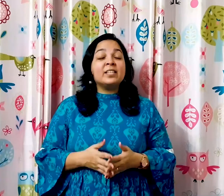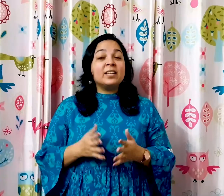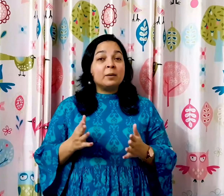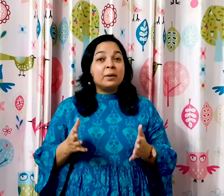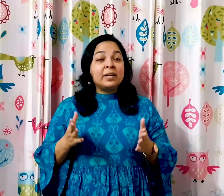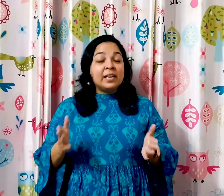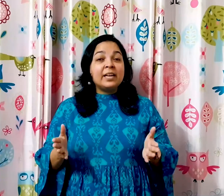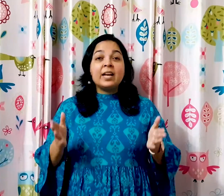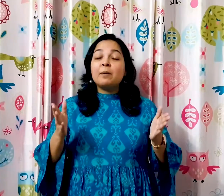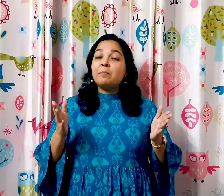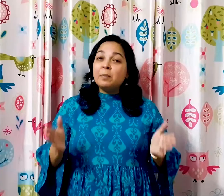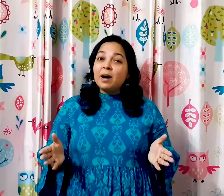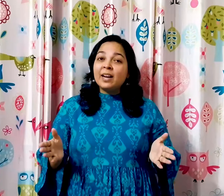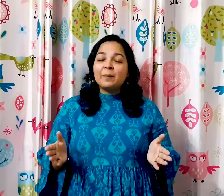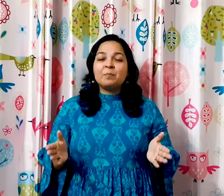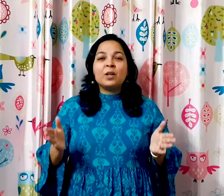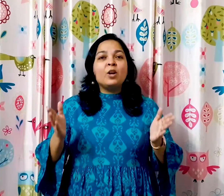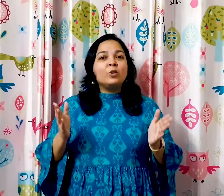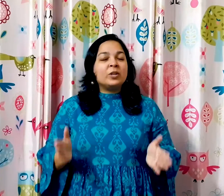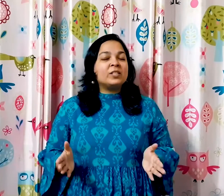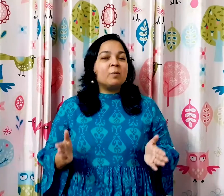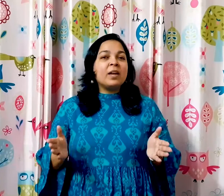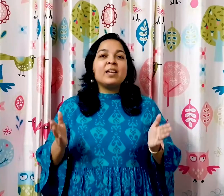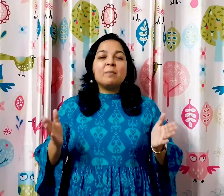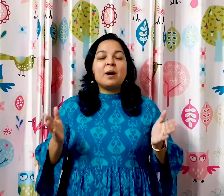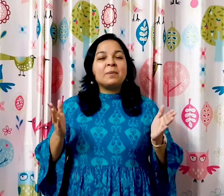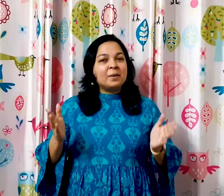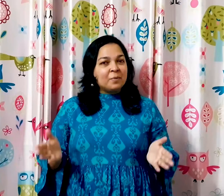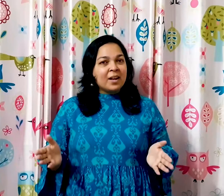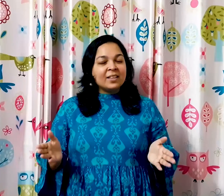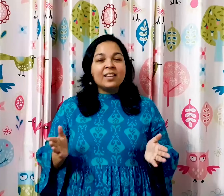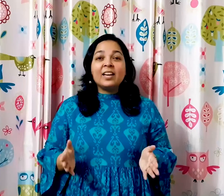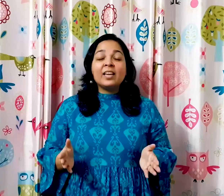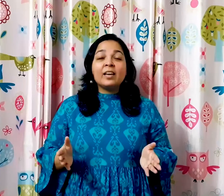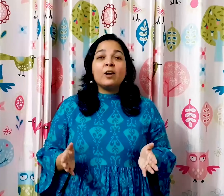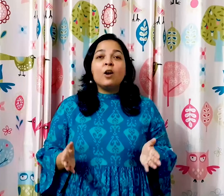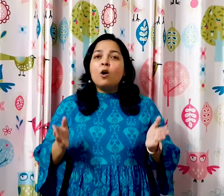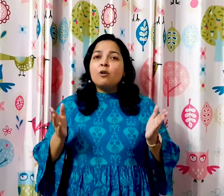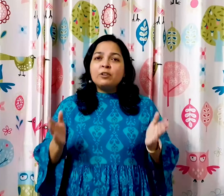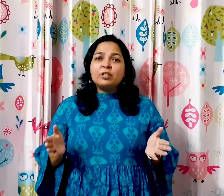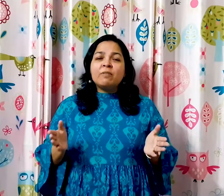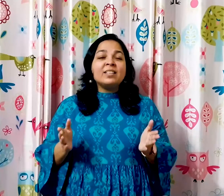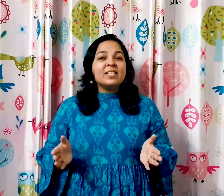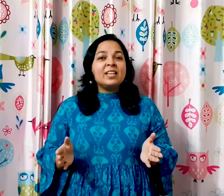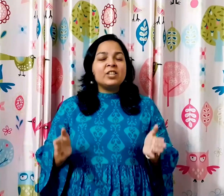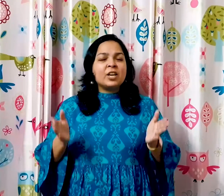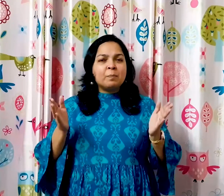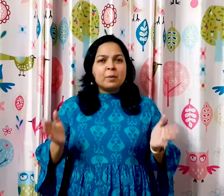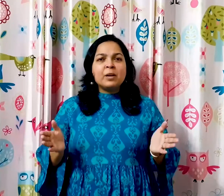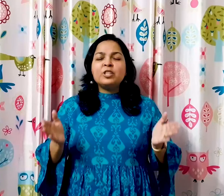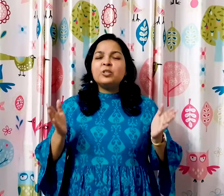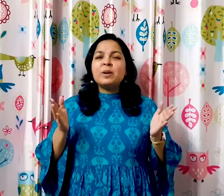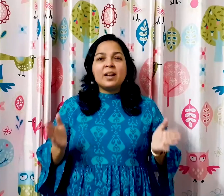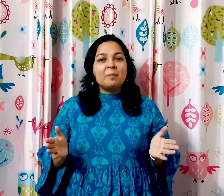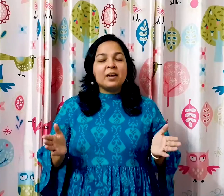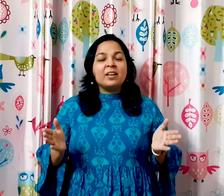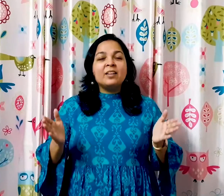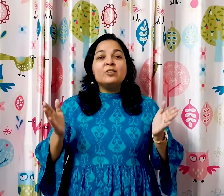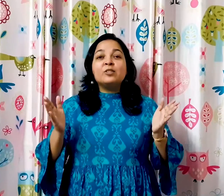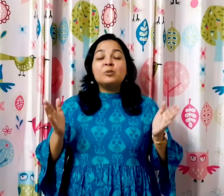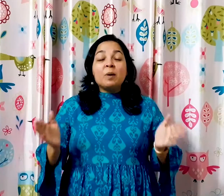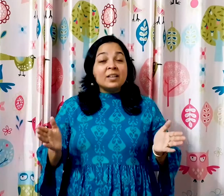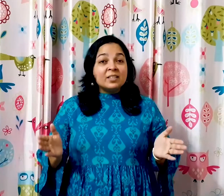भी ऐसे जिनकी तबीयत ठीक नहीं, आप बीमार हैं, तो ये समय है कि हम आपके लिए प्रार्थना करेंगे और विश्वास कीजिए कि परमेश्वर ने